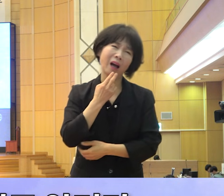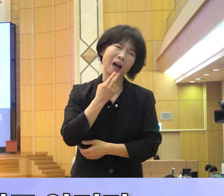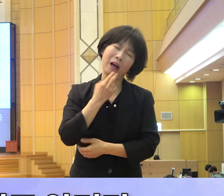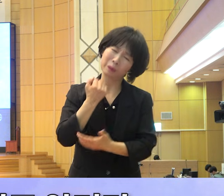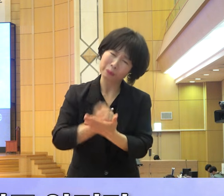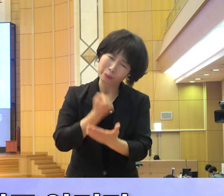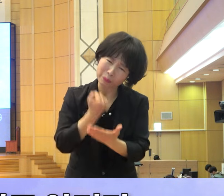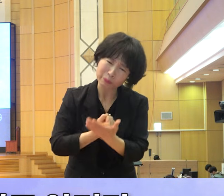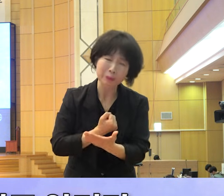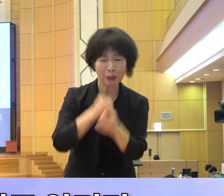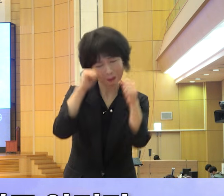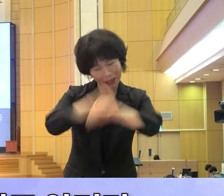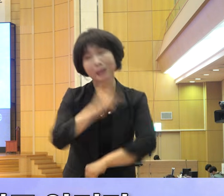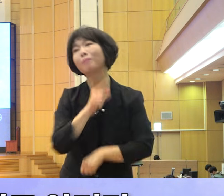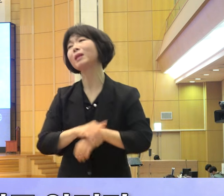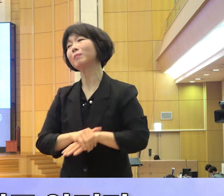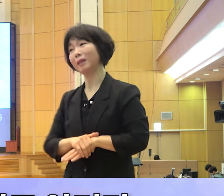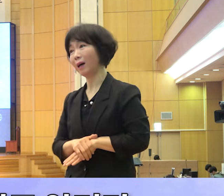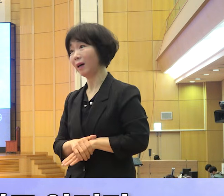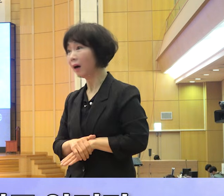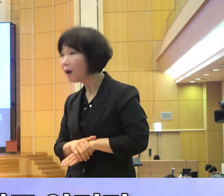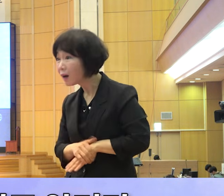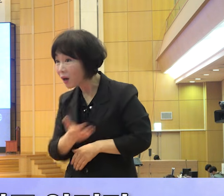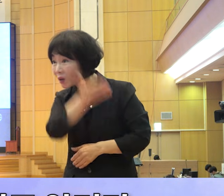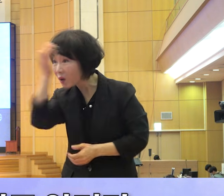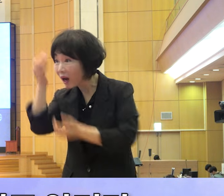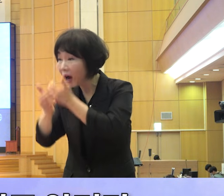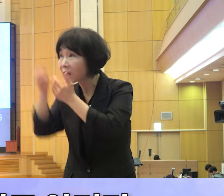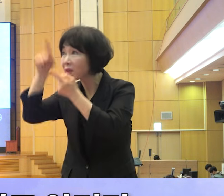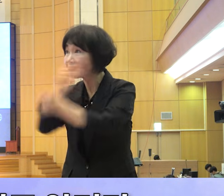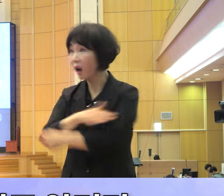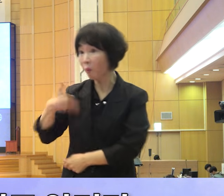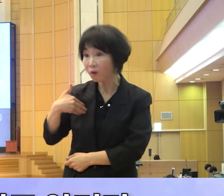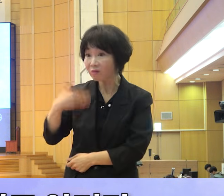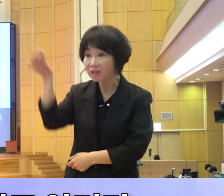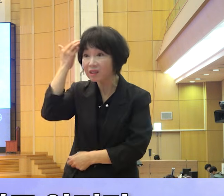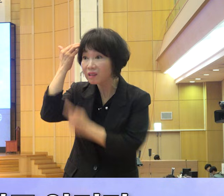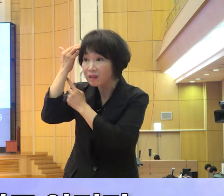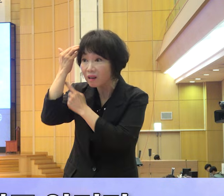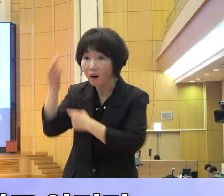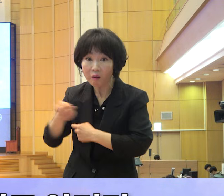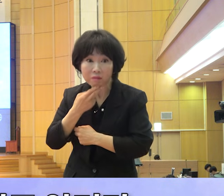거잖아요. 내 백성이 지식이 없으므로 망하는도다.